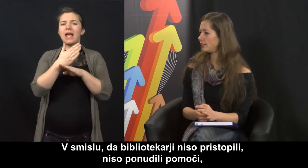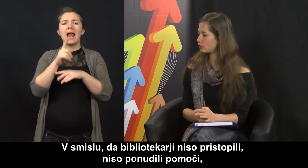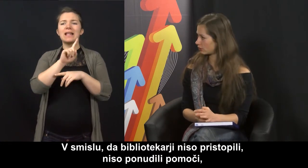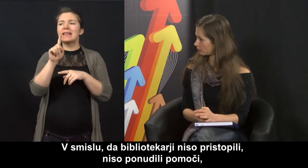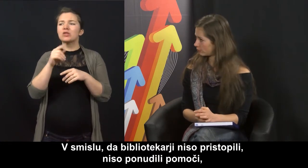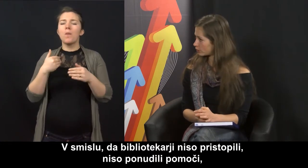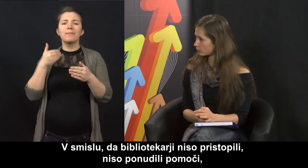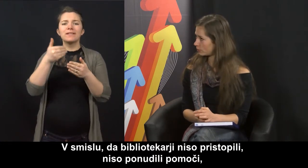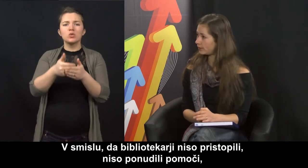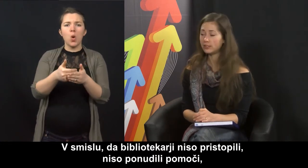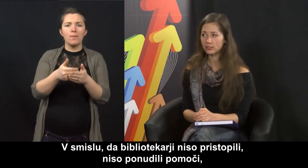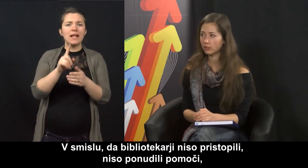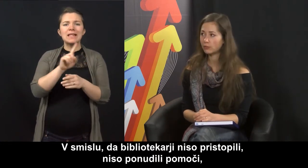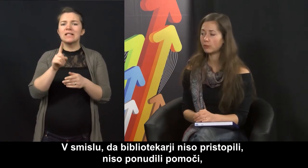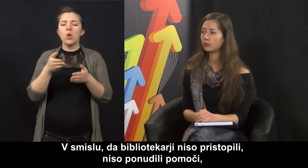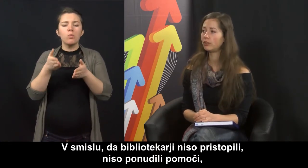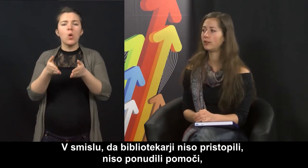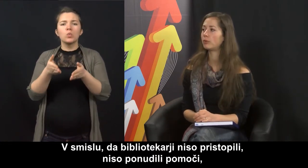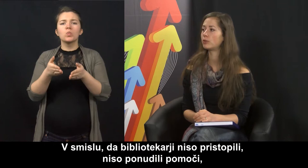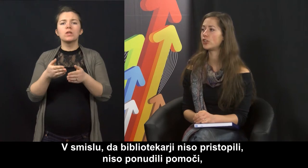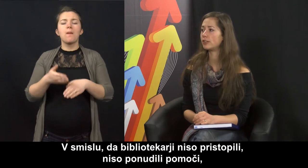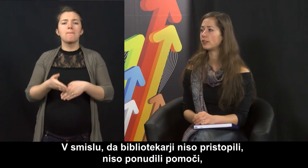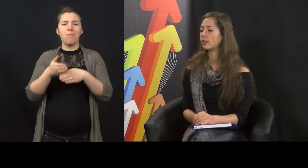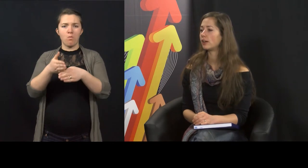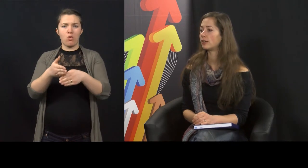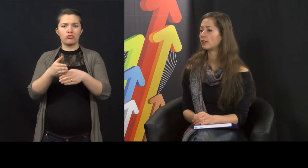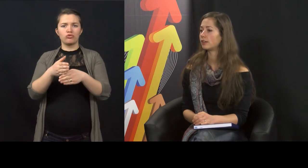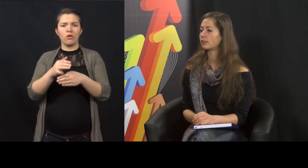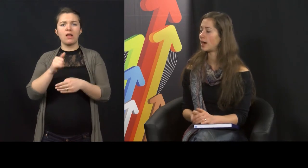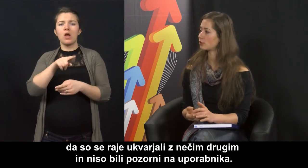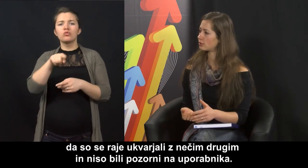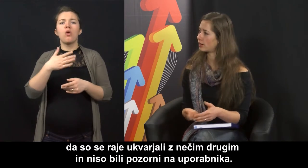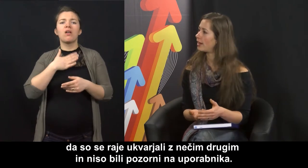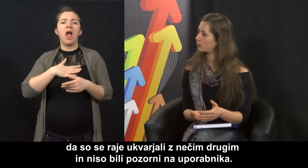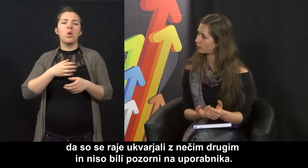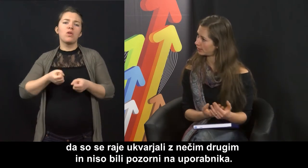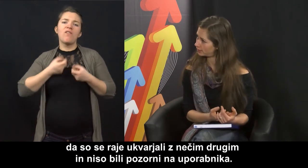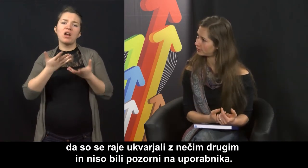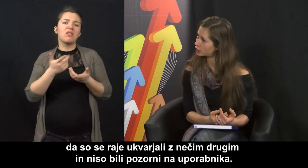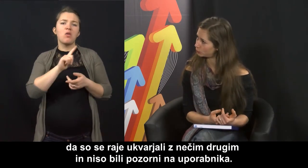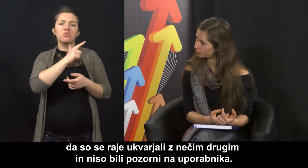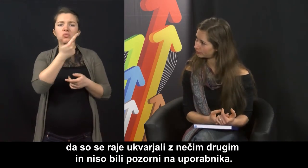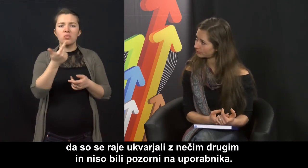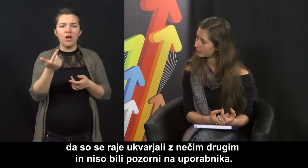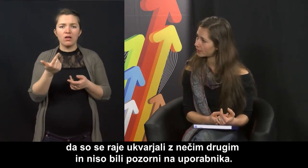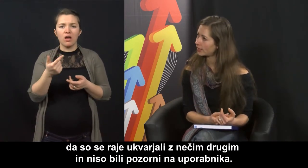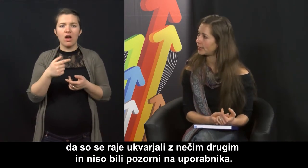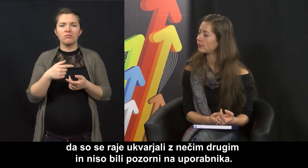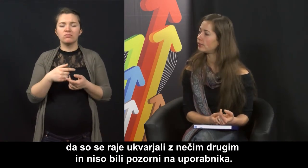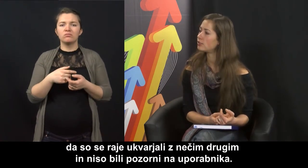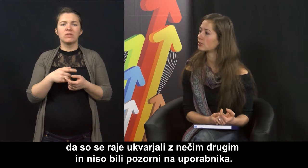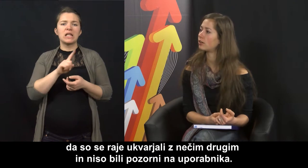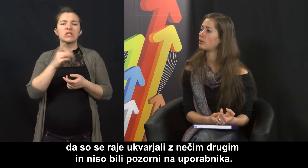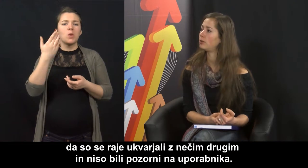bibliotekarji niso pristopili, niso ponudili pomoči, da so se raje ukvarjali z nečim drugim